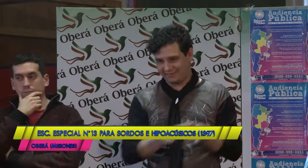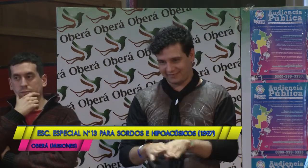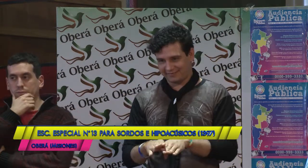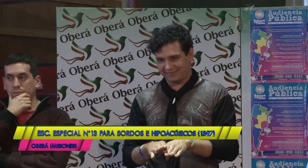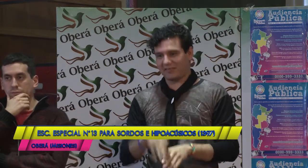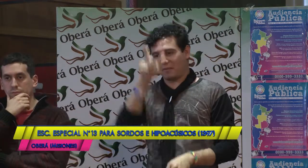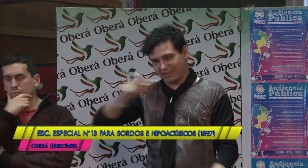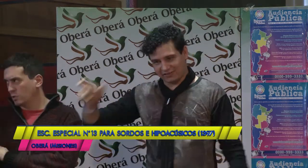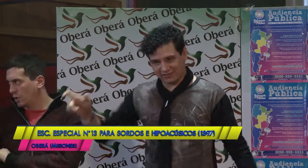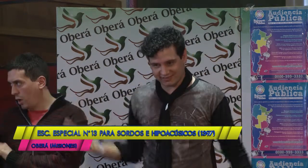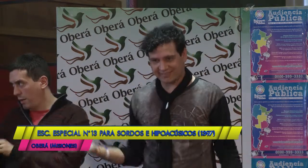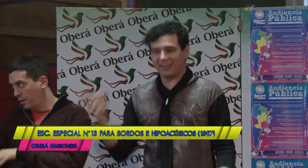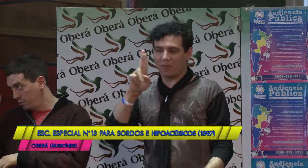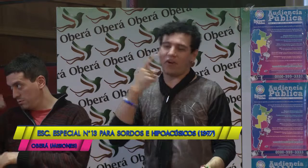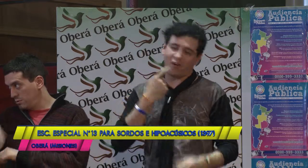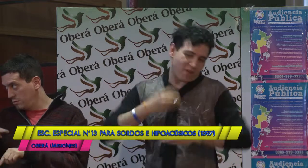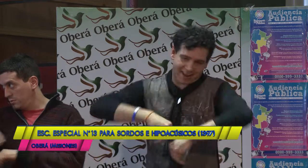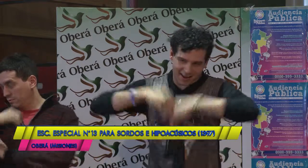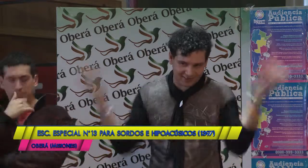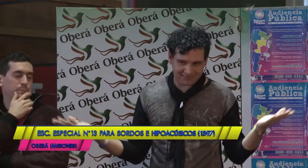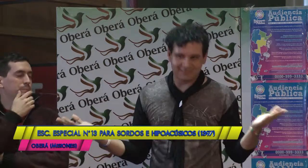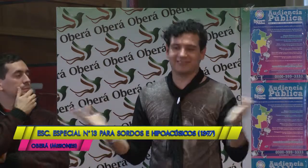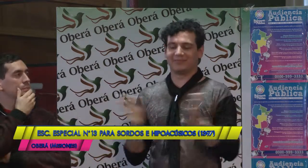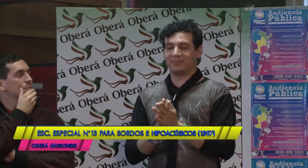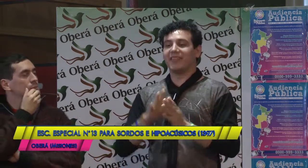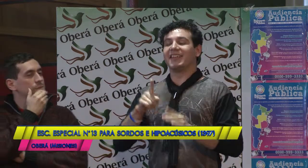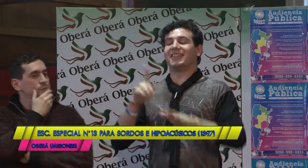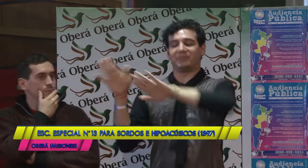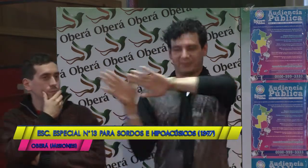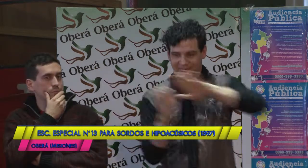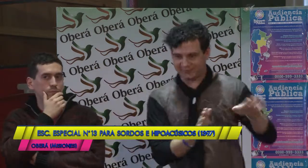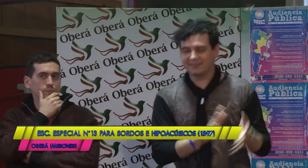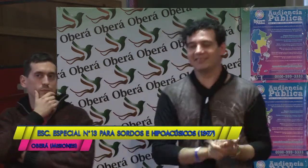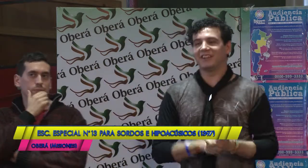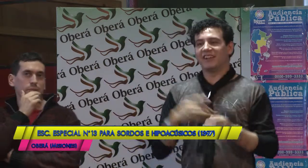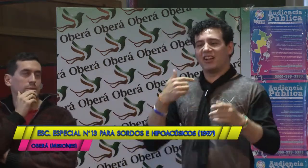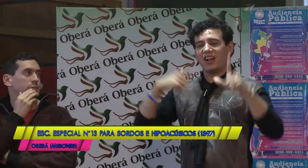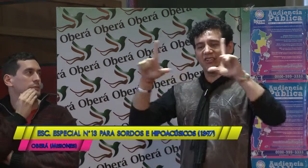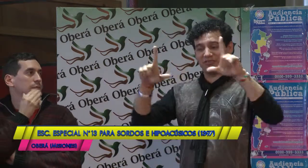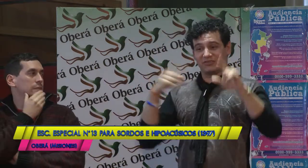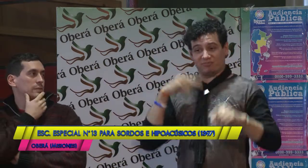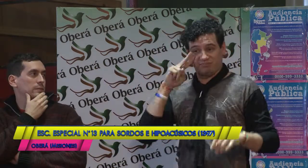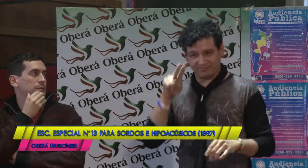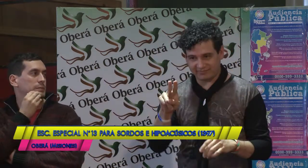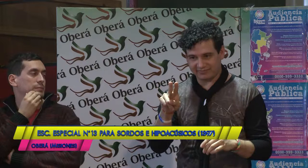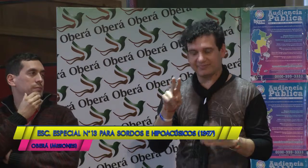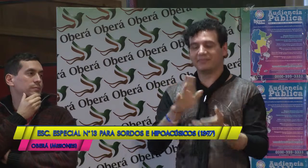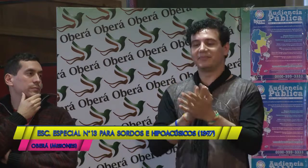de condiciones, que todos estemos en igualdad de condiciones, todas las personas. Y bueno, por otro lado, al mirar